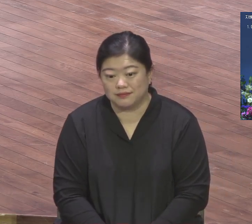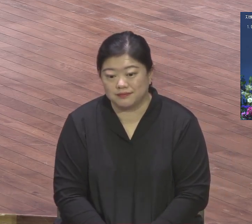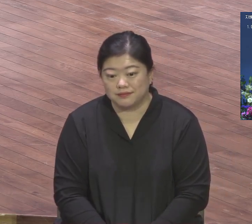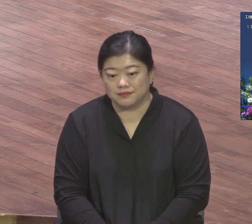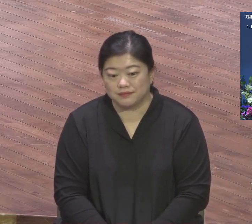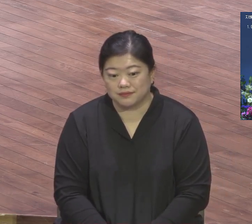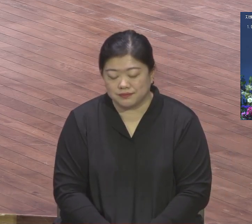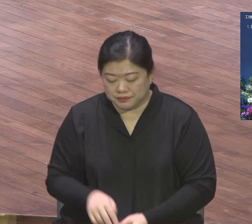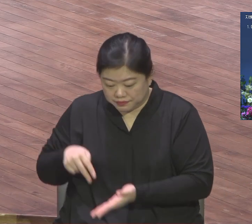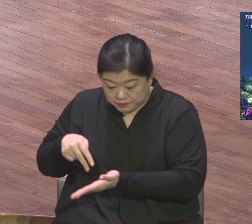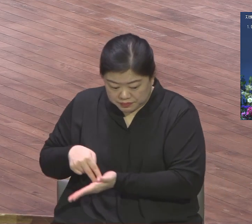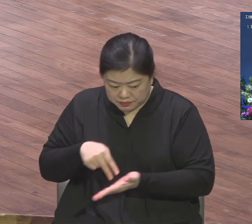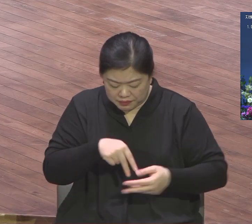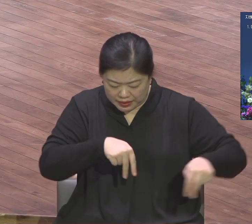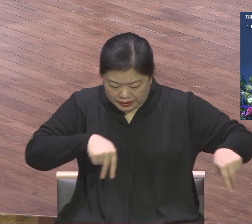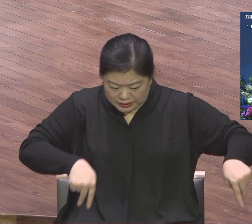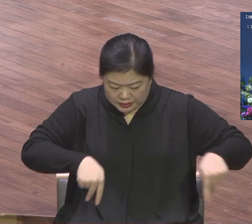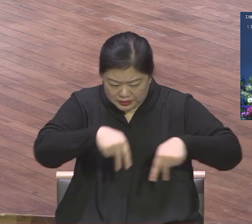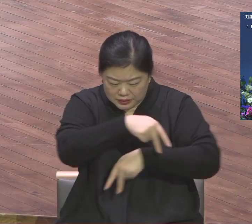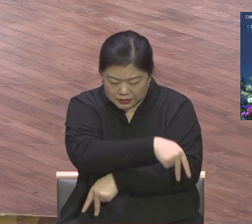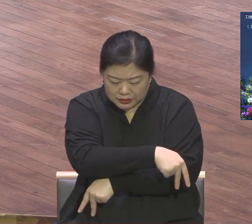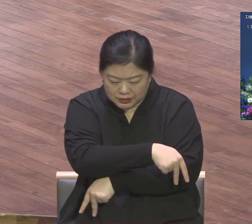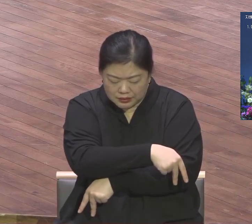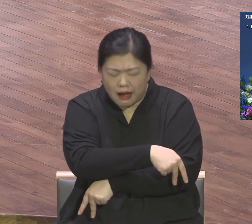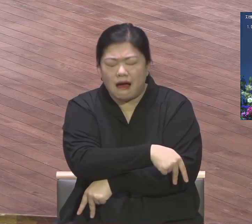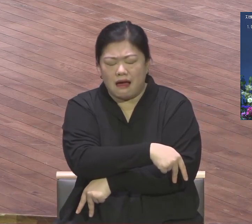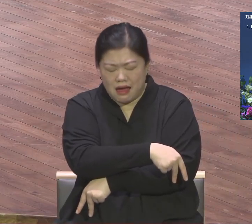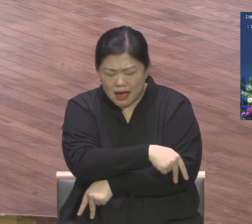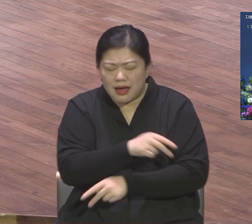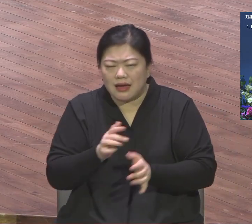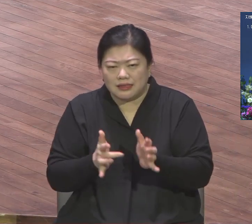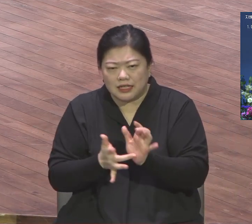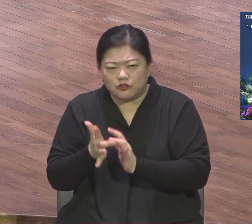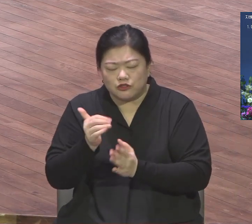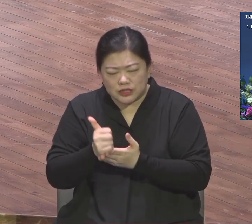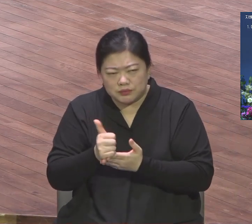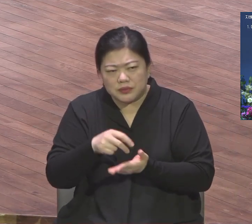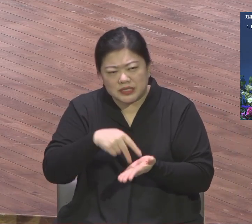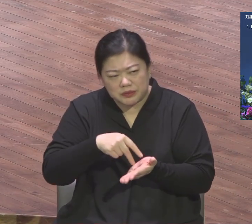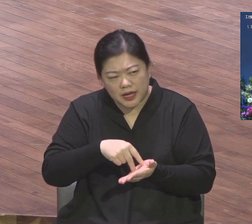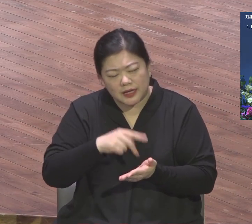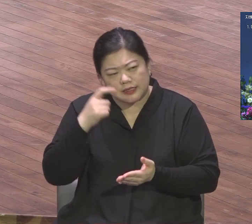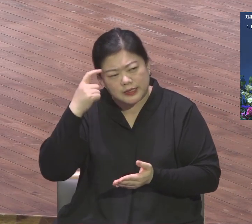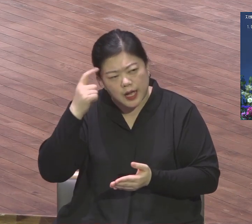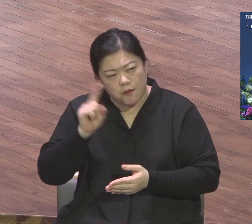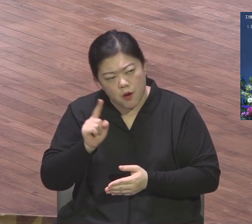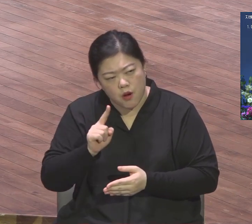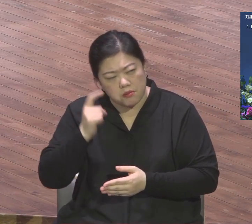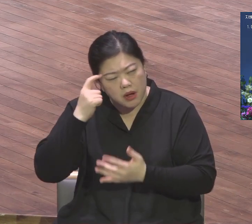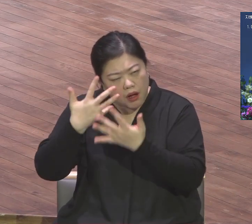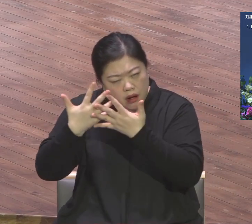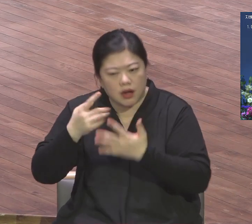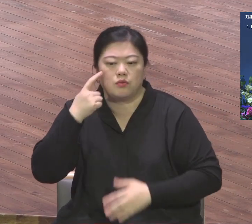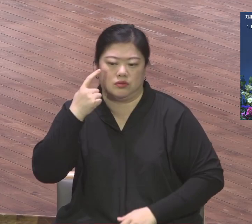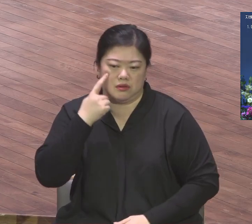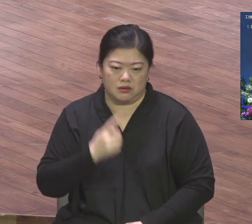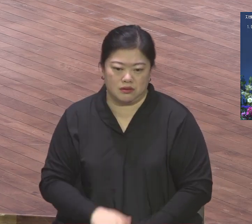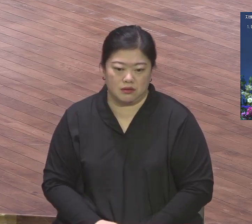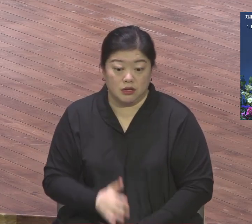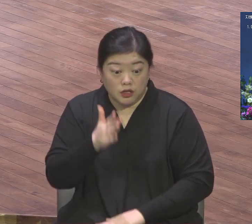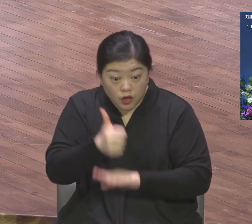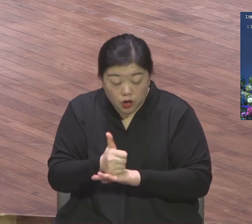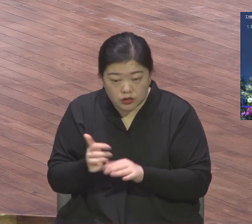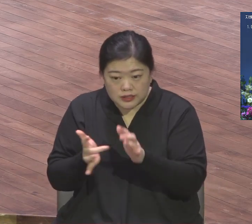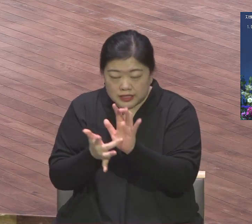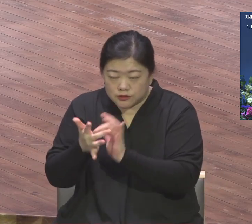영계 모든 성도들 그리스도 예수의 마음을 품으시기 바랍니다. 그리스도 예수로 24 되시기 바랍니다.